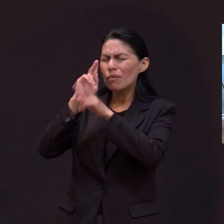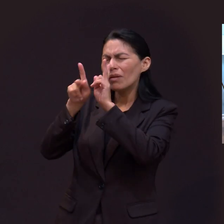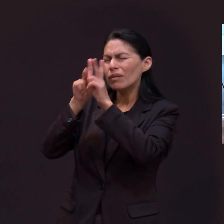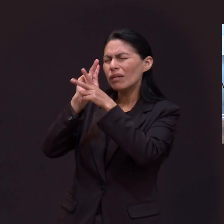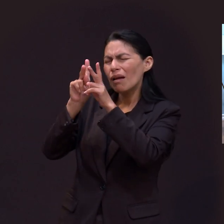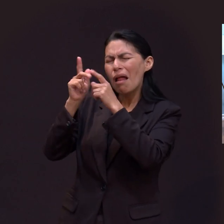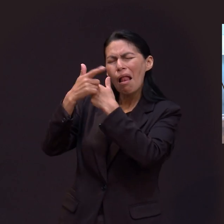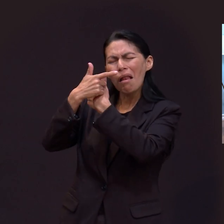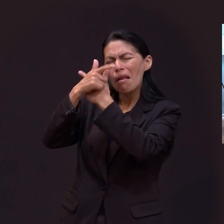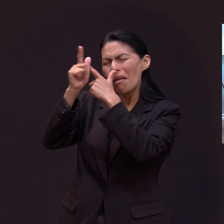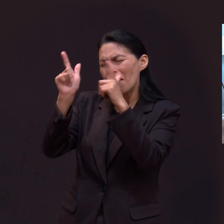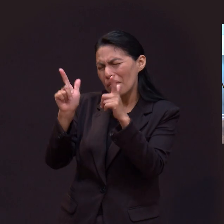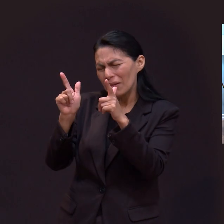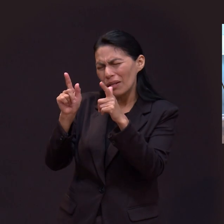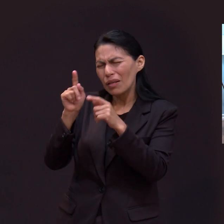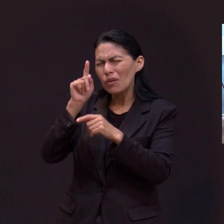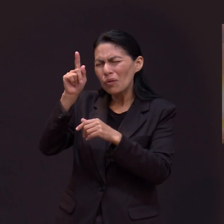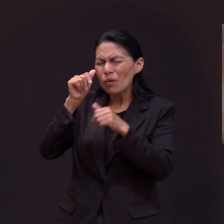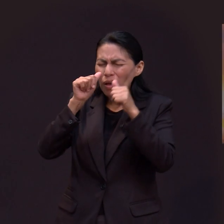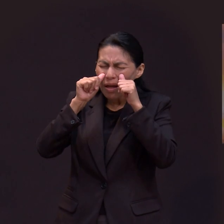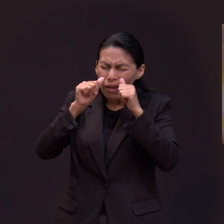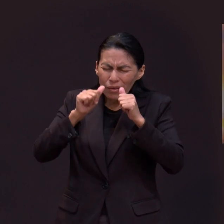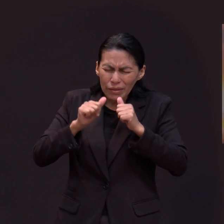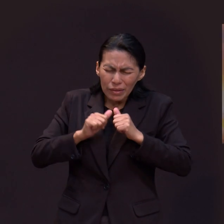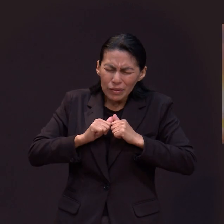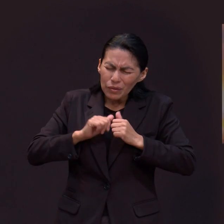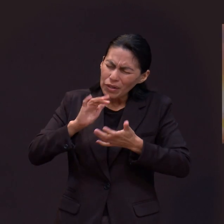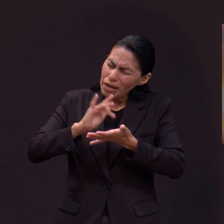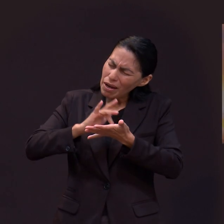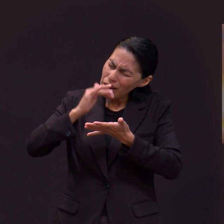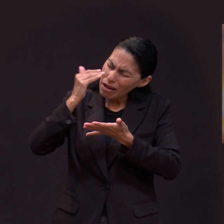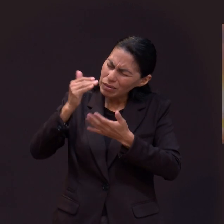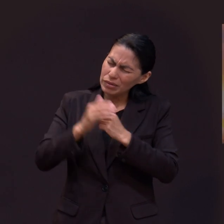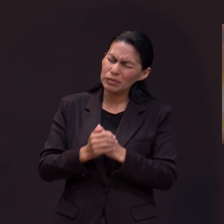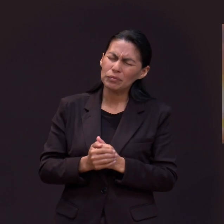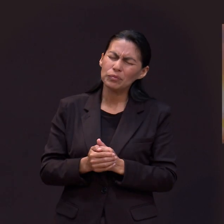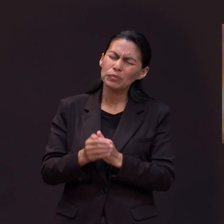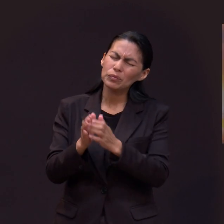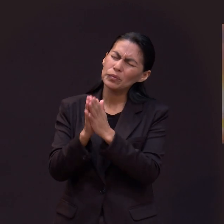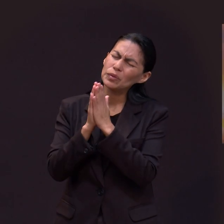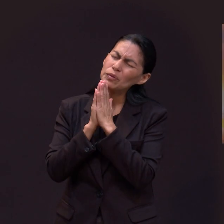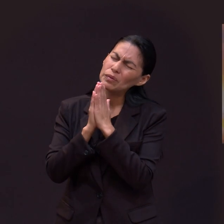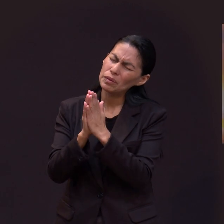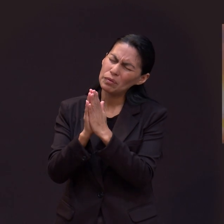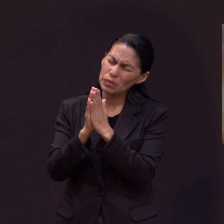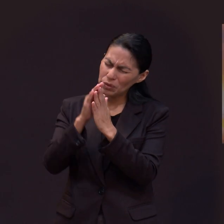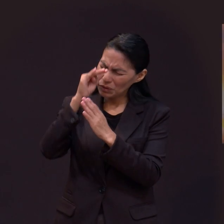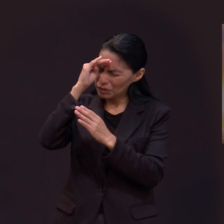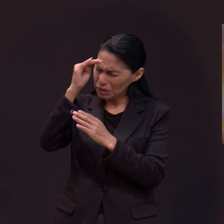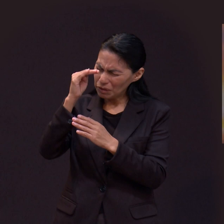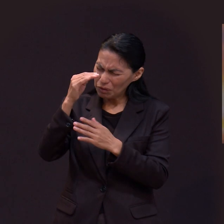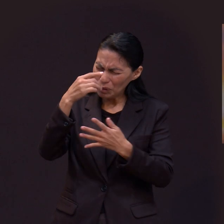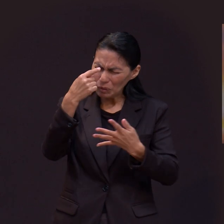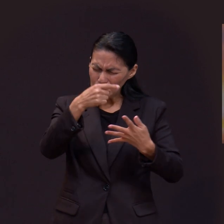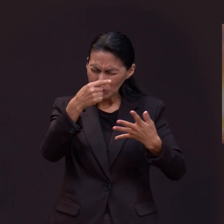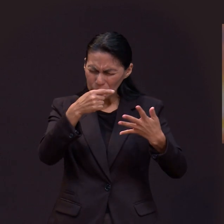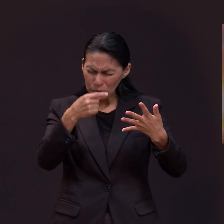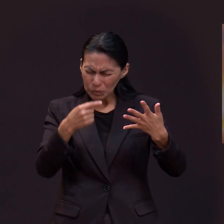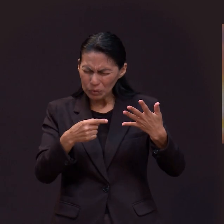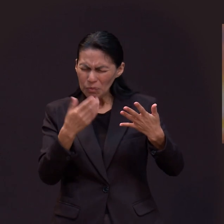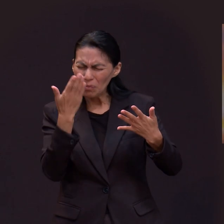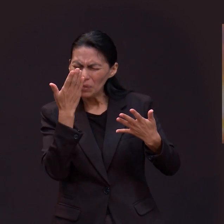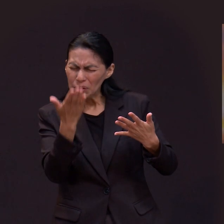cualquier momento señor tostas presta escucharnos dios mío escuchar las súplicas y las las